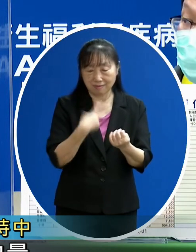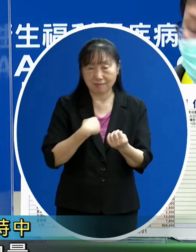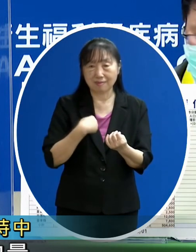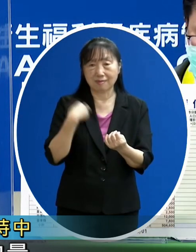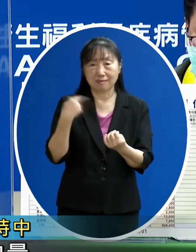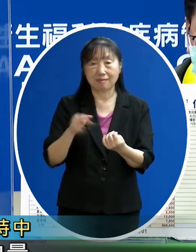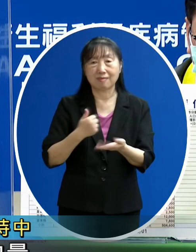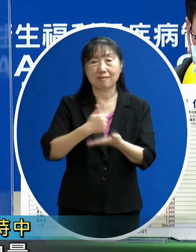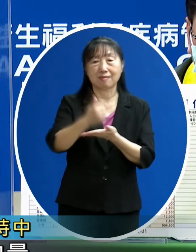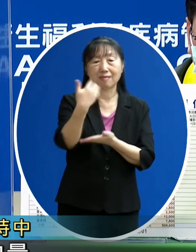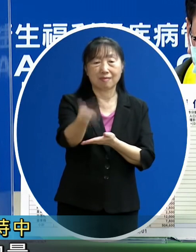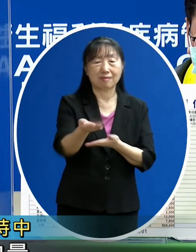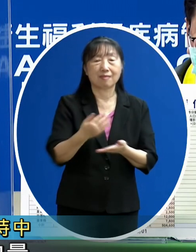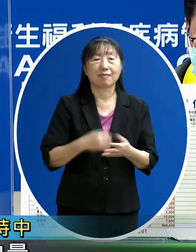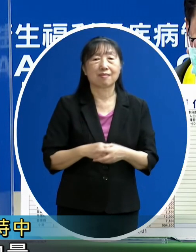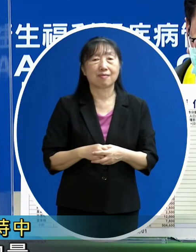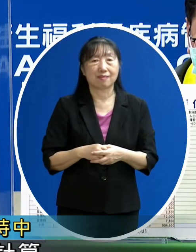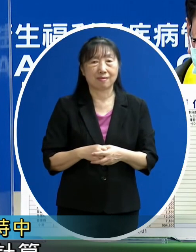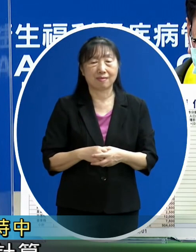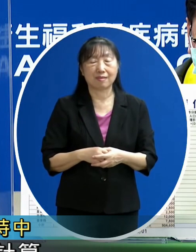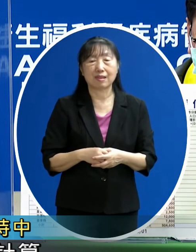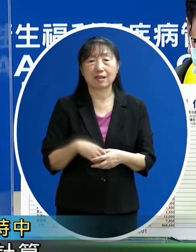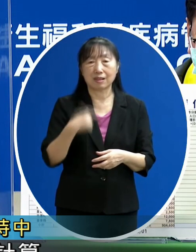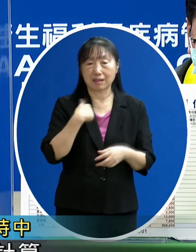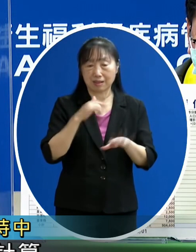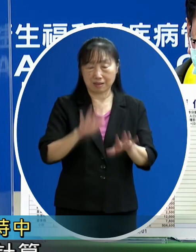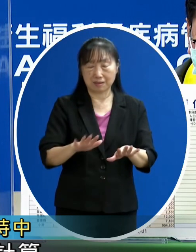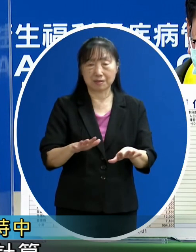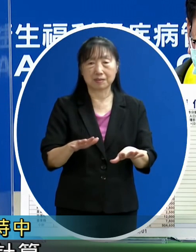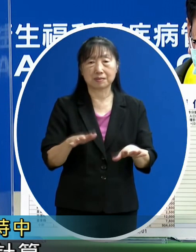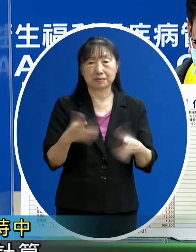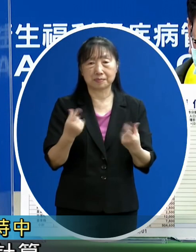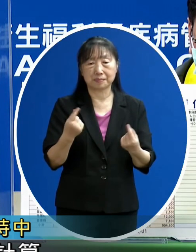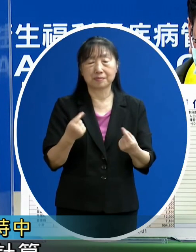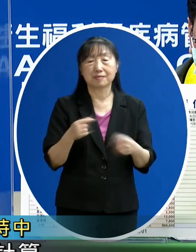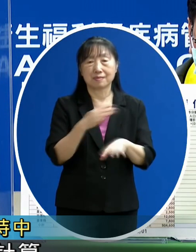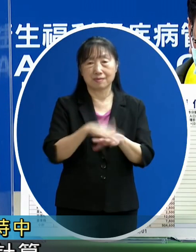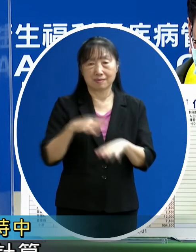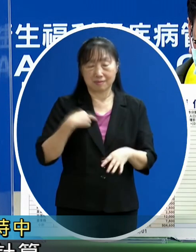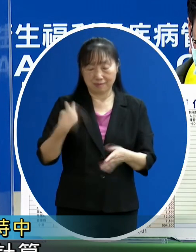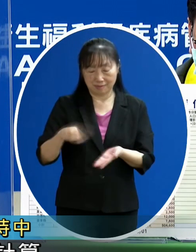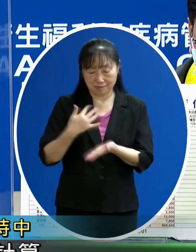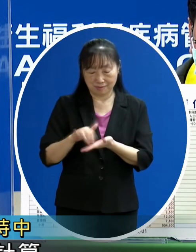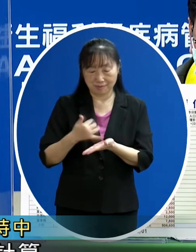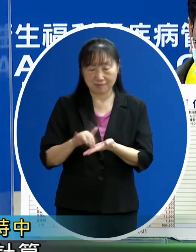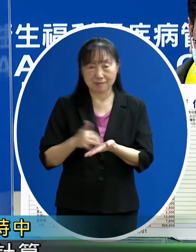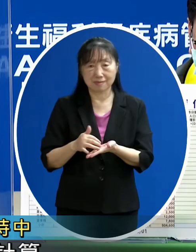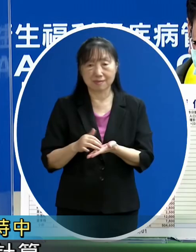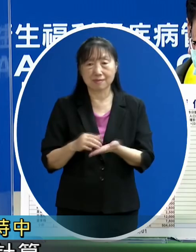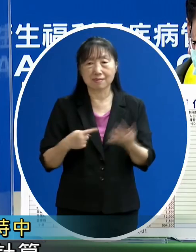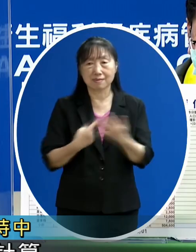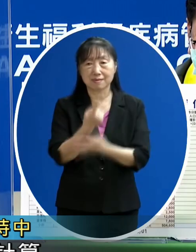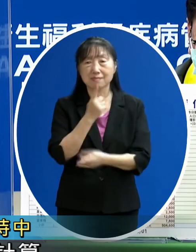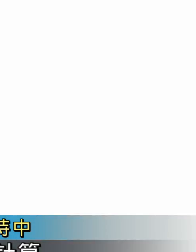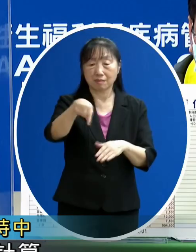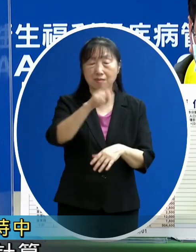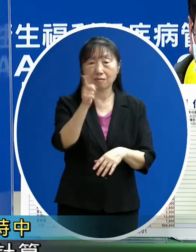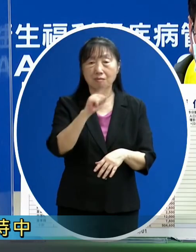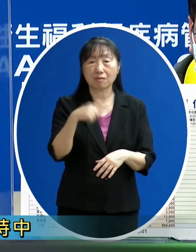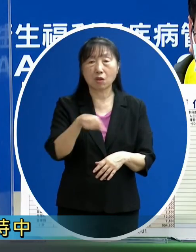们的一个需求量。那我们这边当然也会经过一个计算，那就是一个合理的施打量，没有所谓的